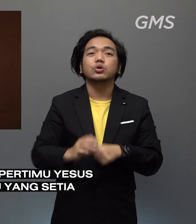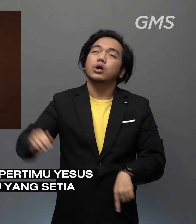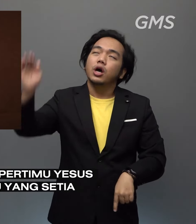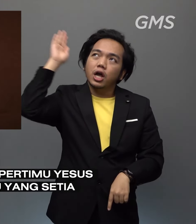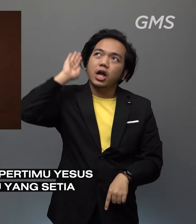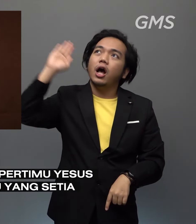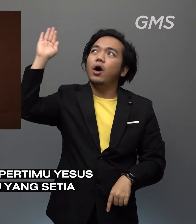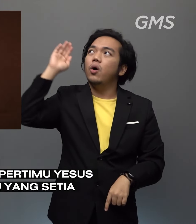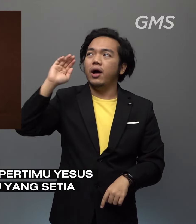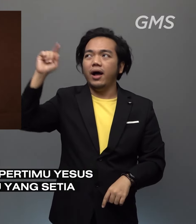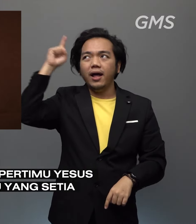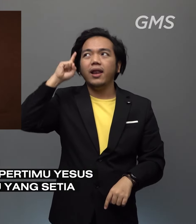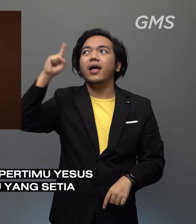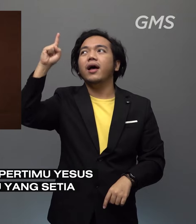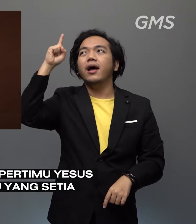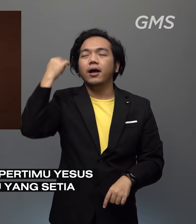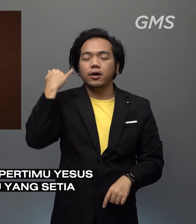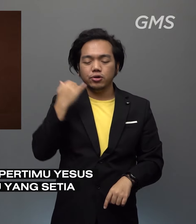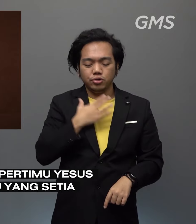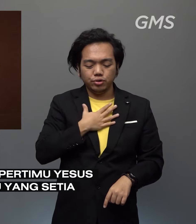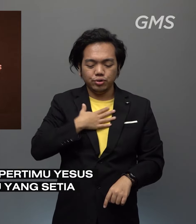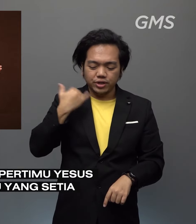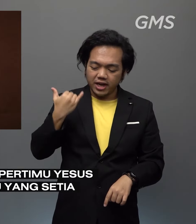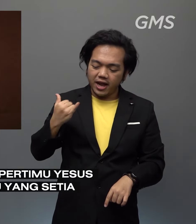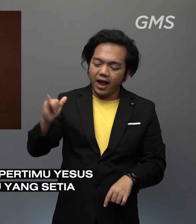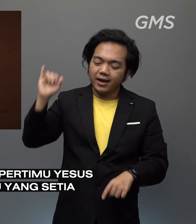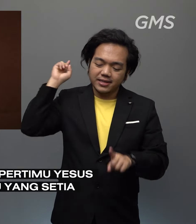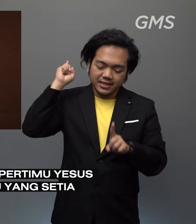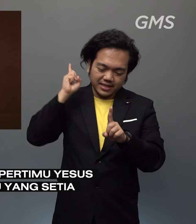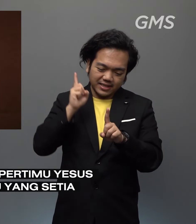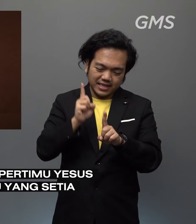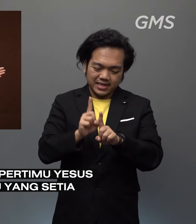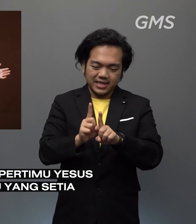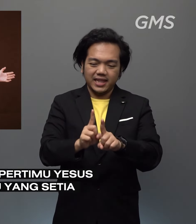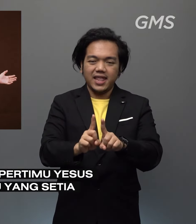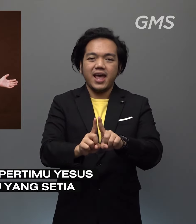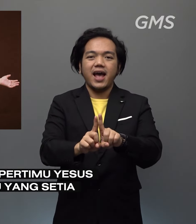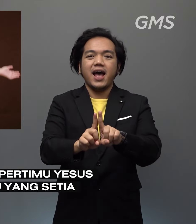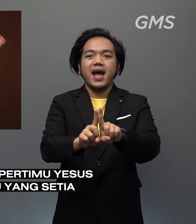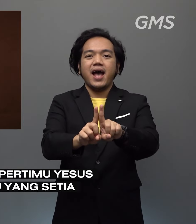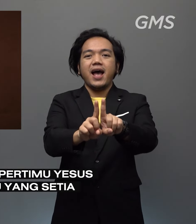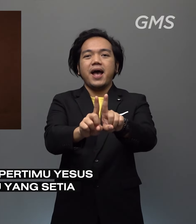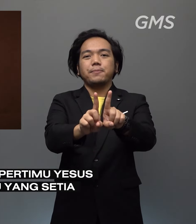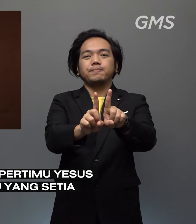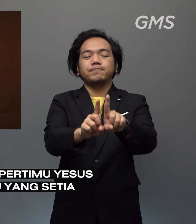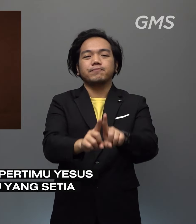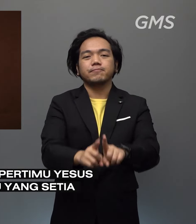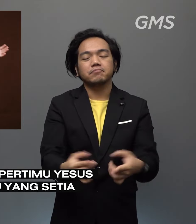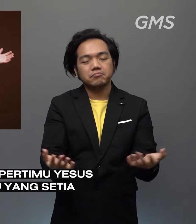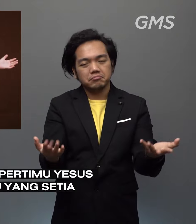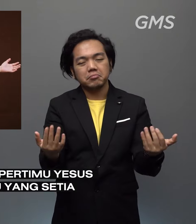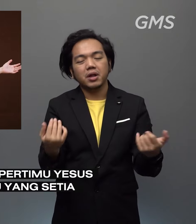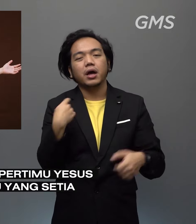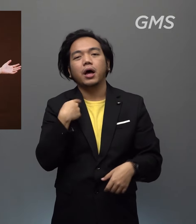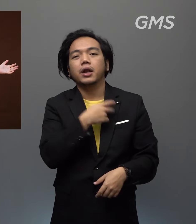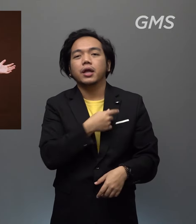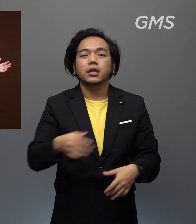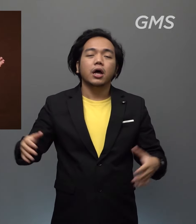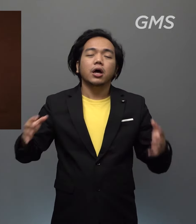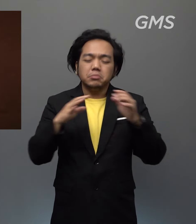Yesus. Kau Allahku yang setia. Mari kita sembah Dia. Terima kaya